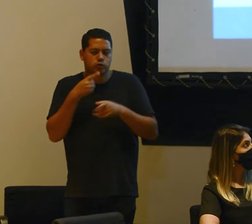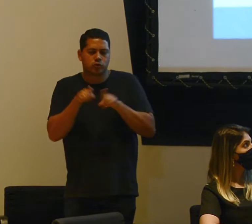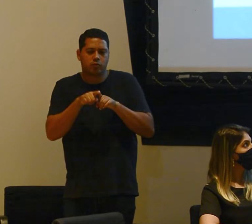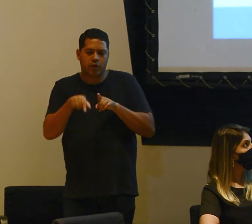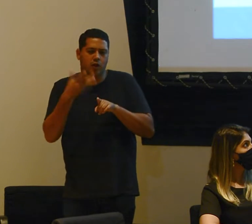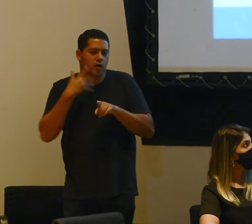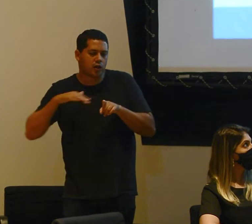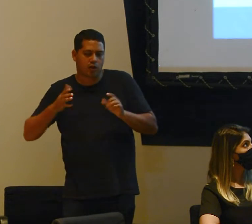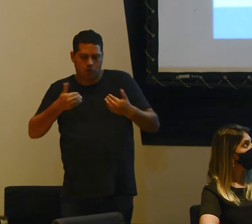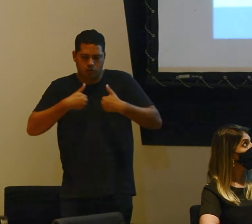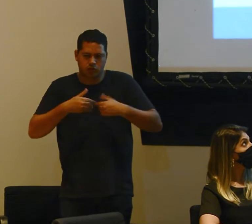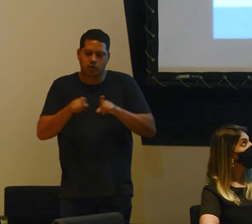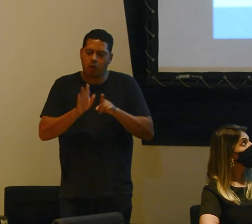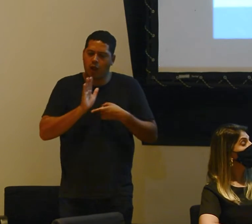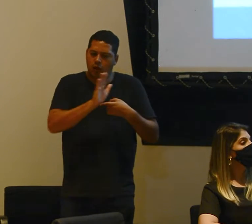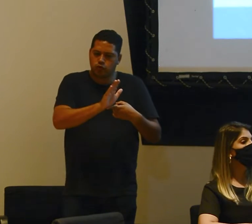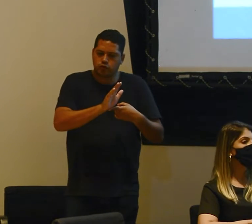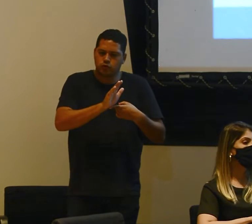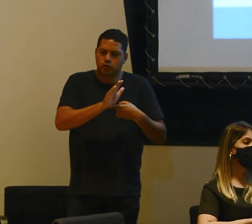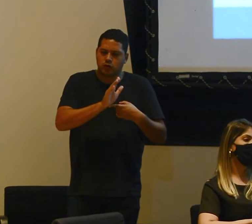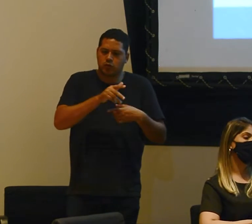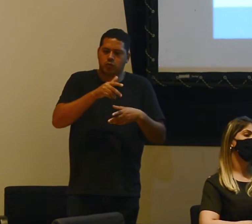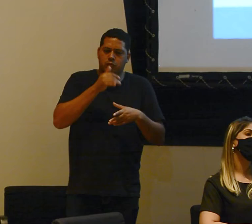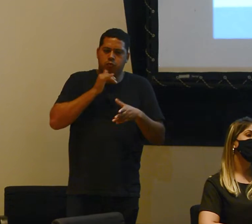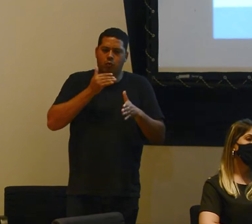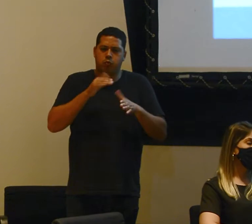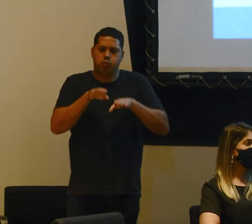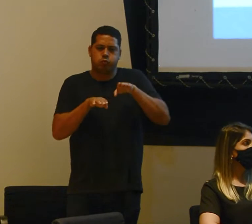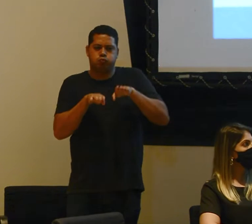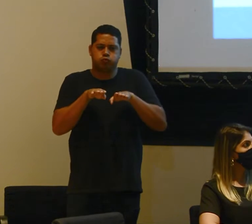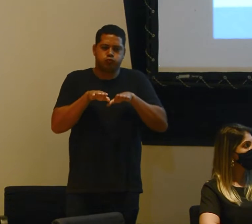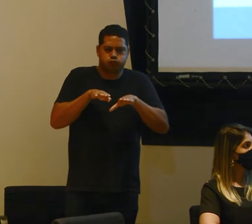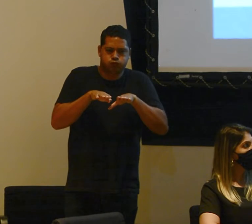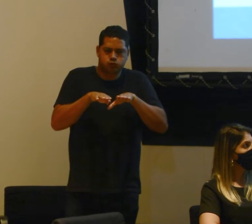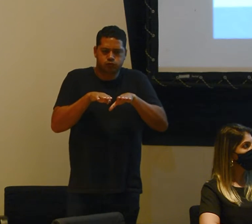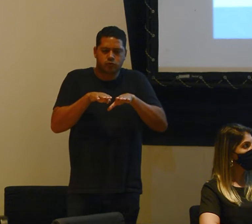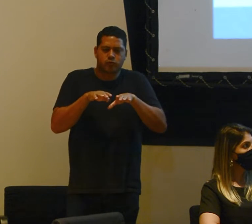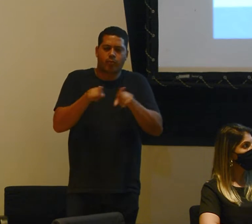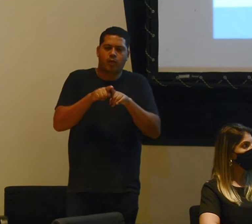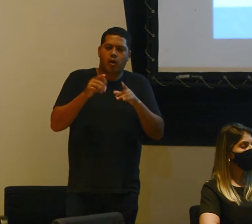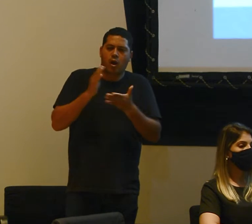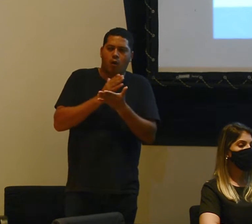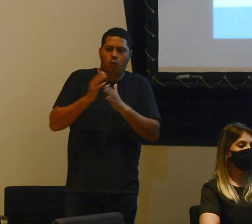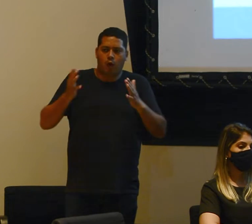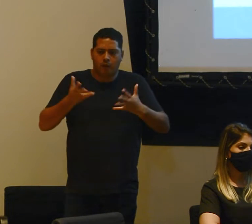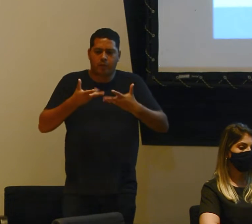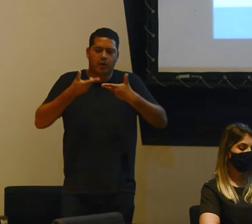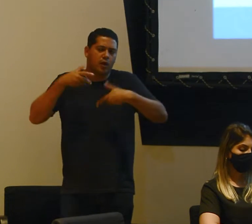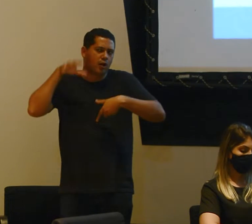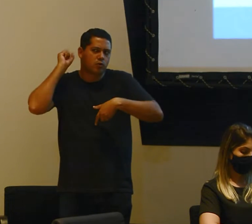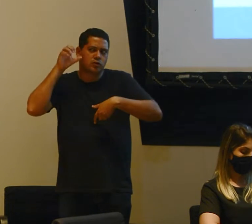das crianças autistas. Ajuda bastante no equilíbrio. Algumas das habilidades auditivas que precisam ser